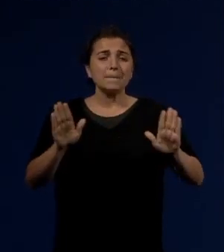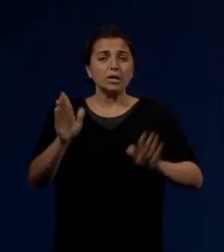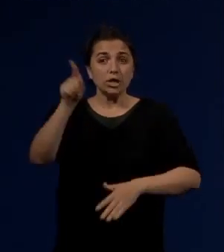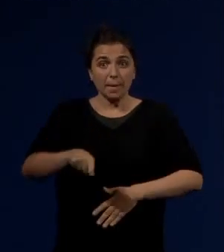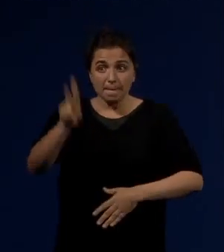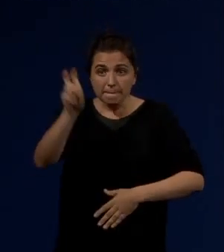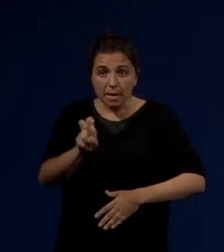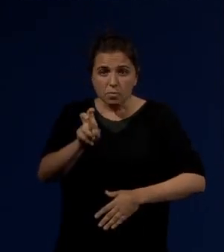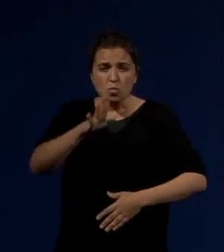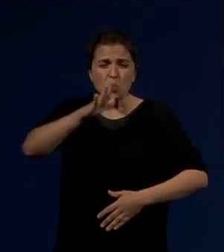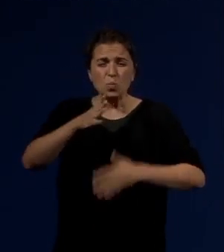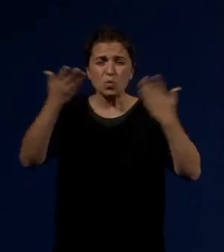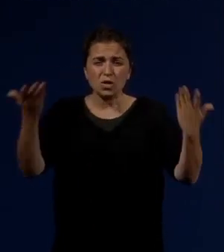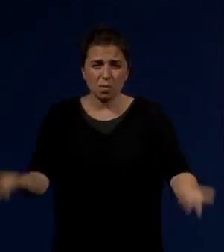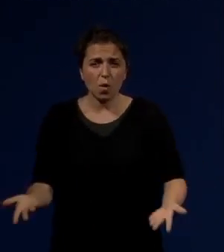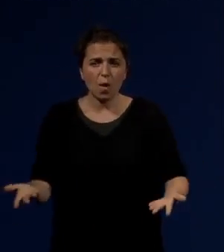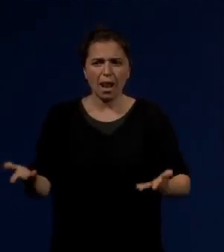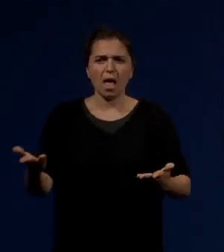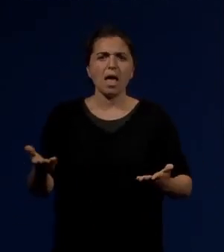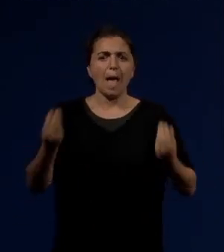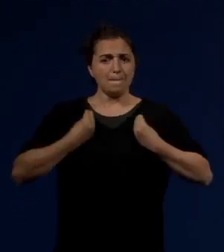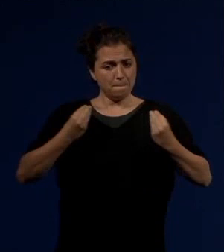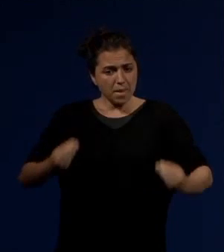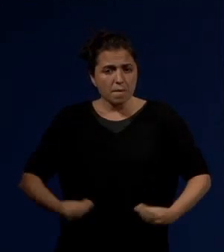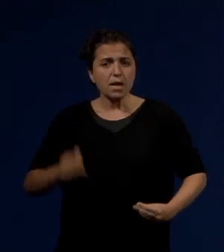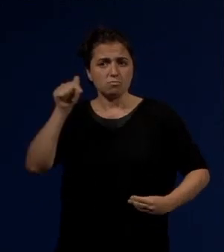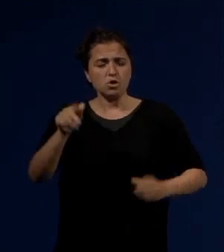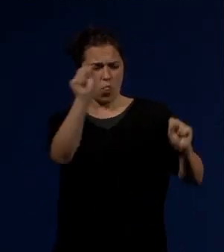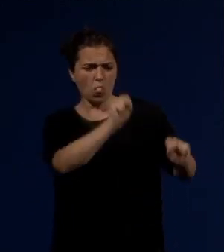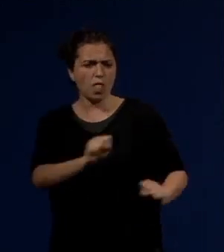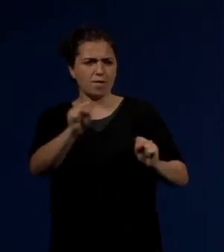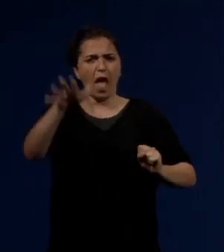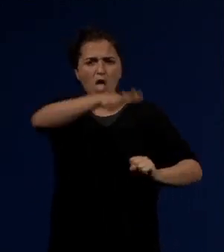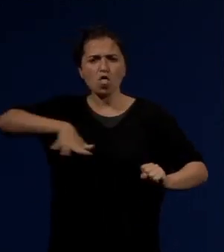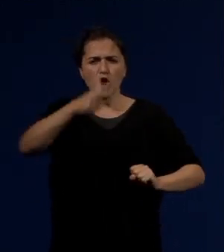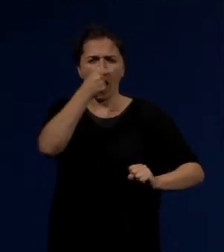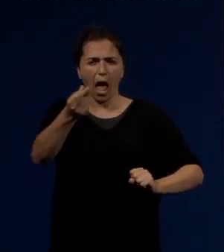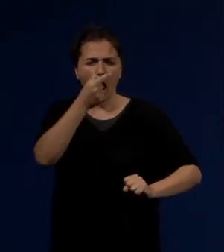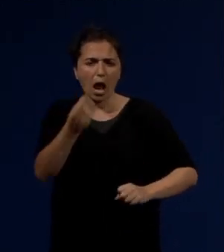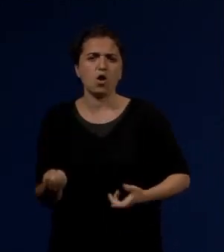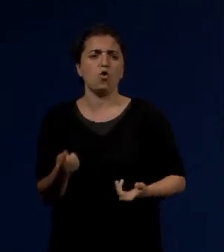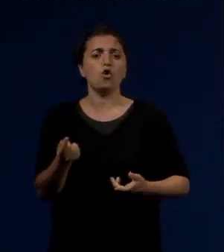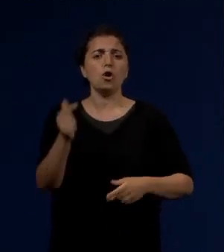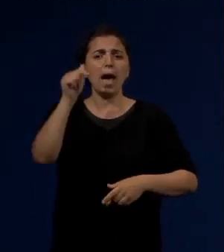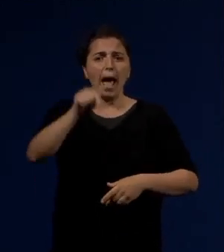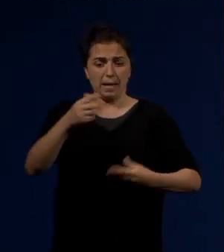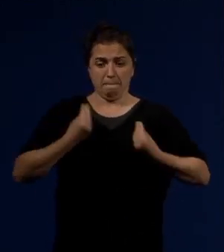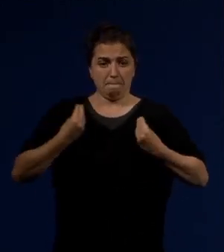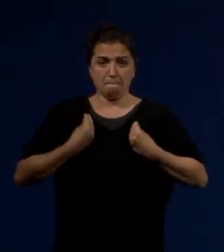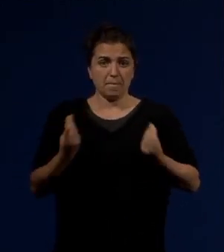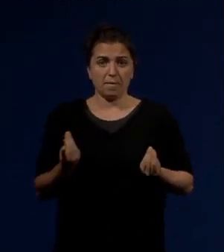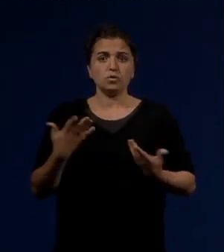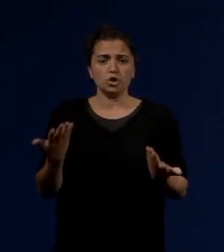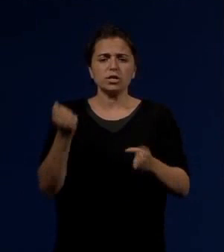estamos aquí para defender, como non, os intereses de Viveiro e da Mariña de Lugo, espazo vital no que desenvolvemos as nosas vidas e no que queremos